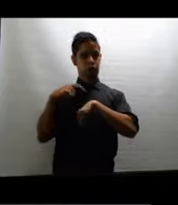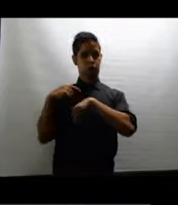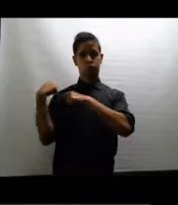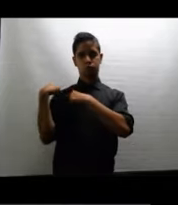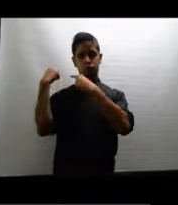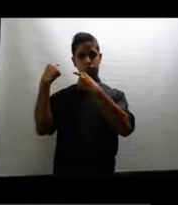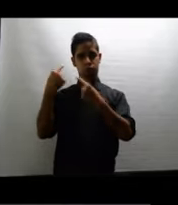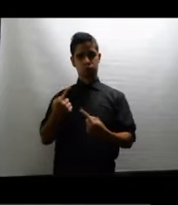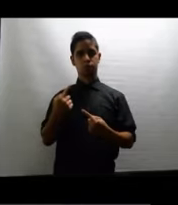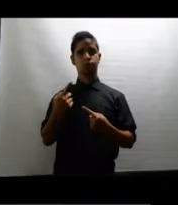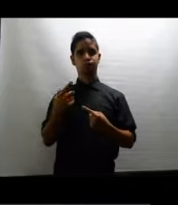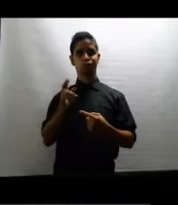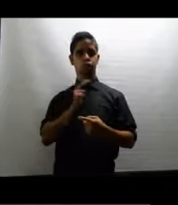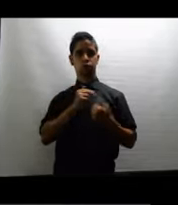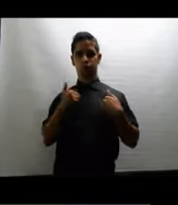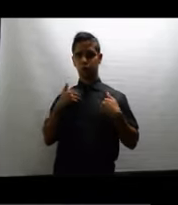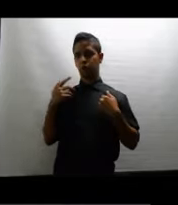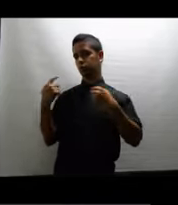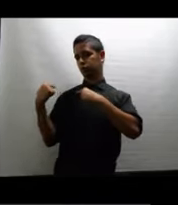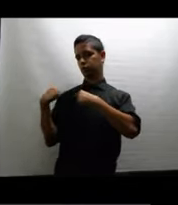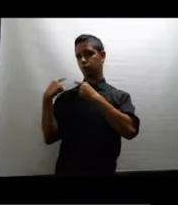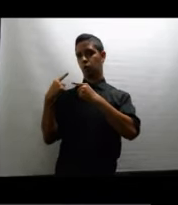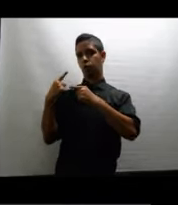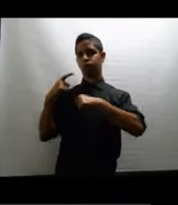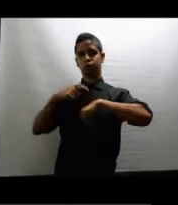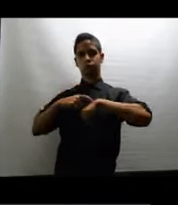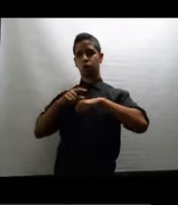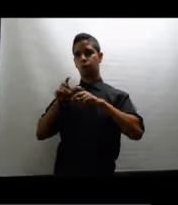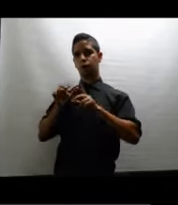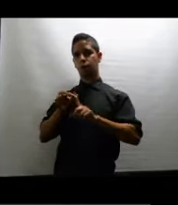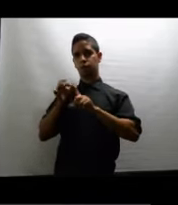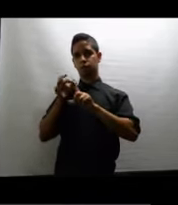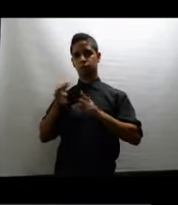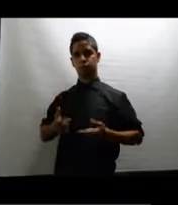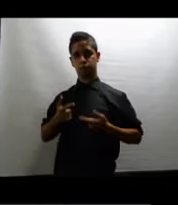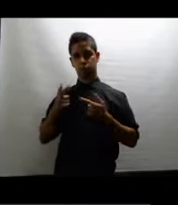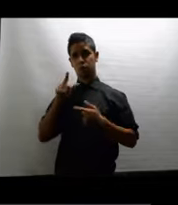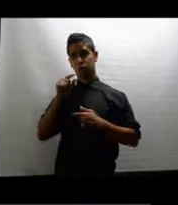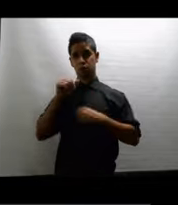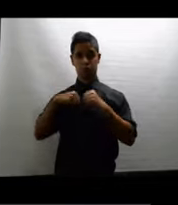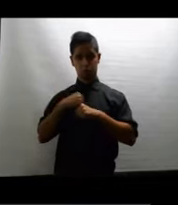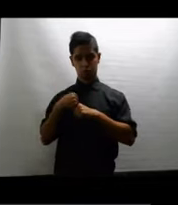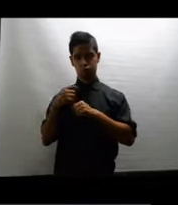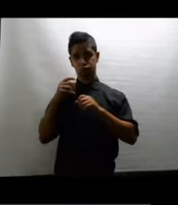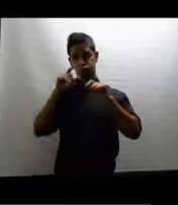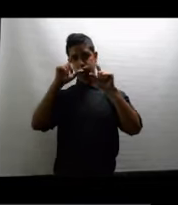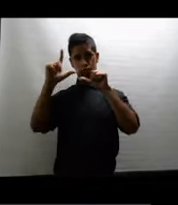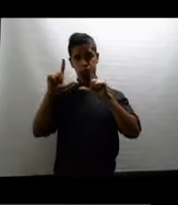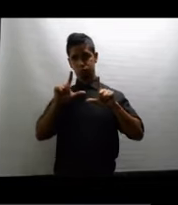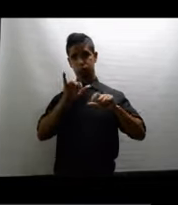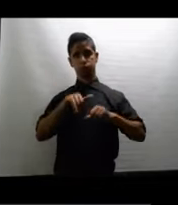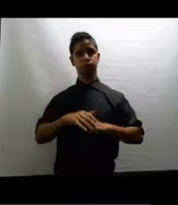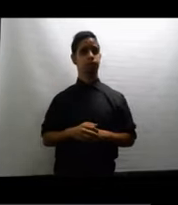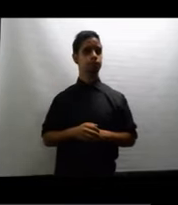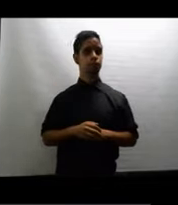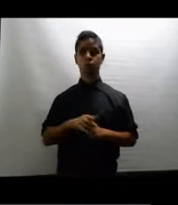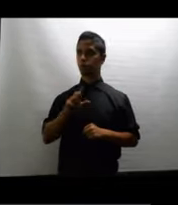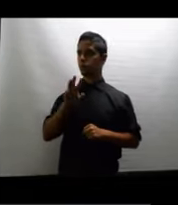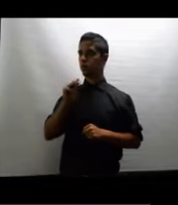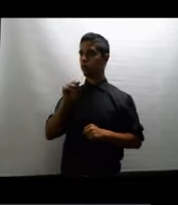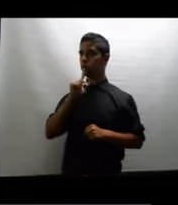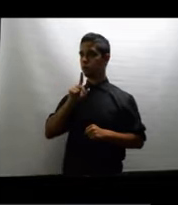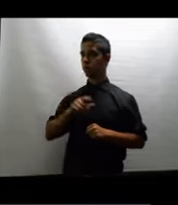traer imágenes de momentos mágicos que se han vivido en estos 20 años. Y tú sabes que cuando